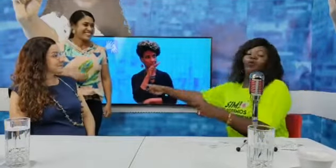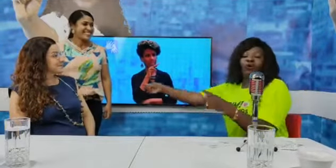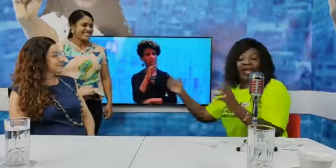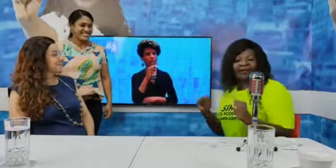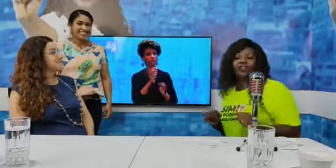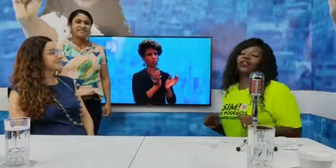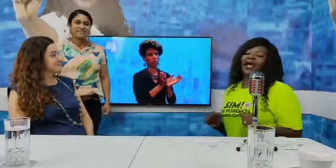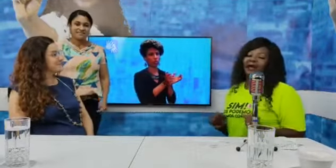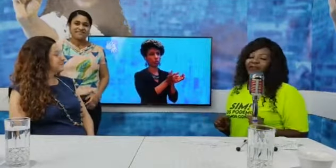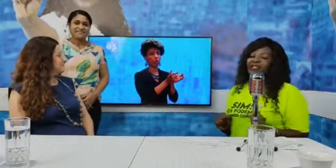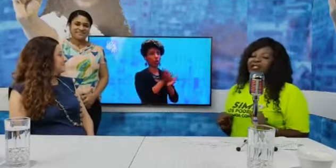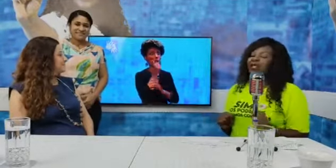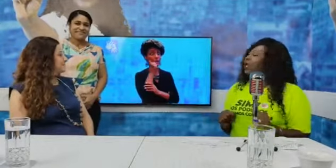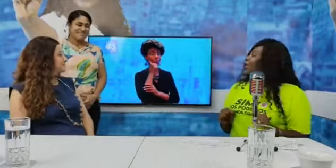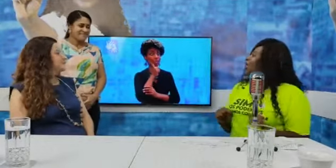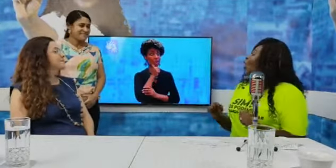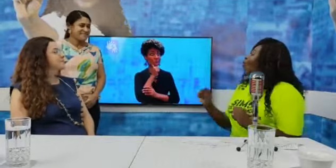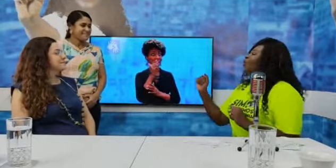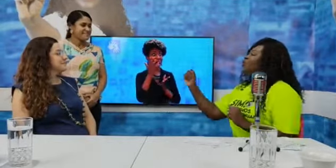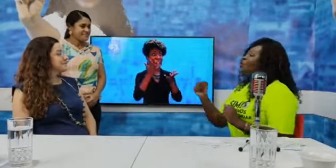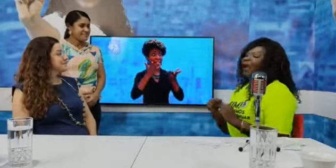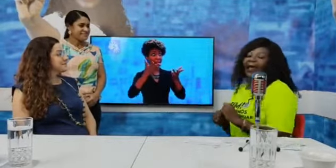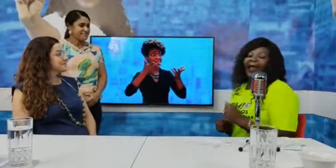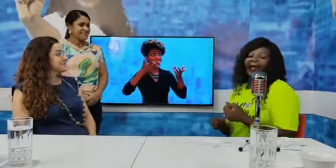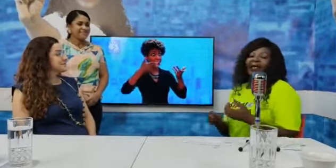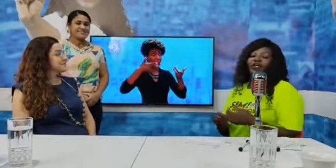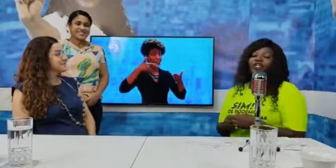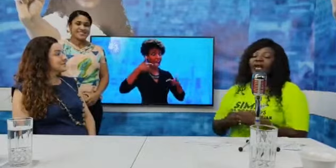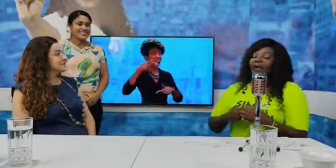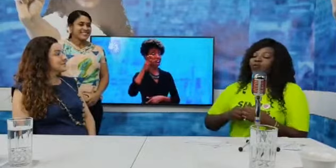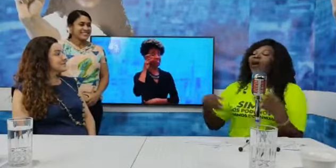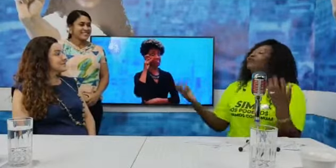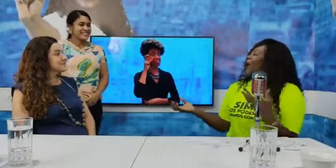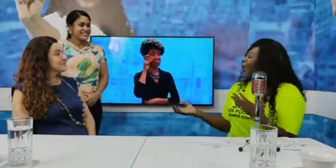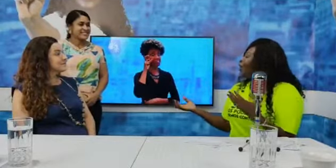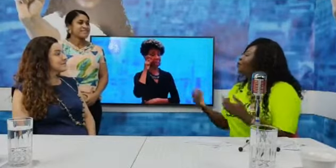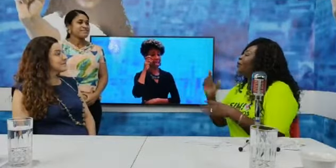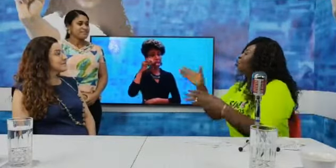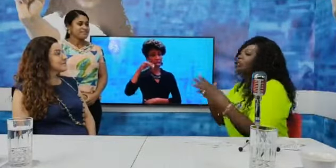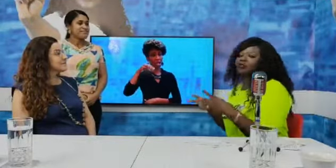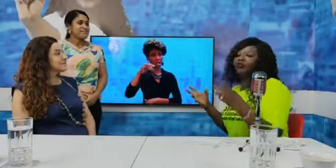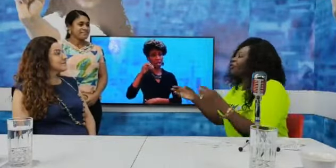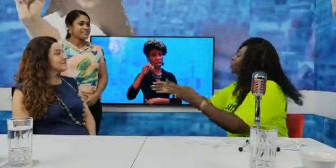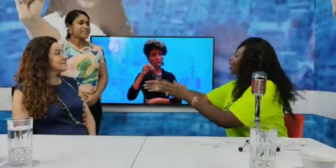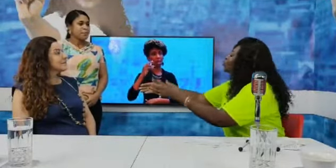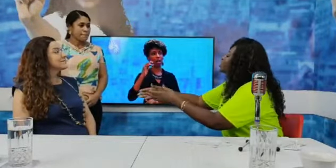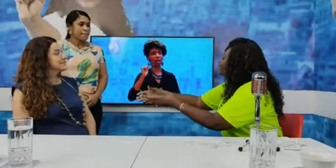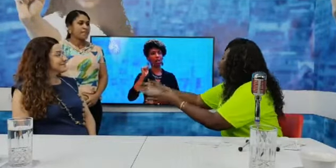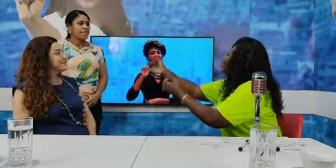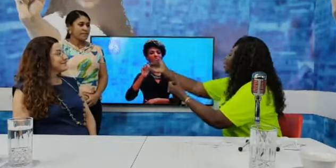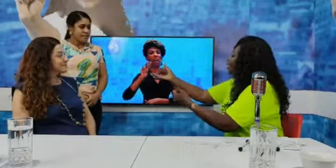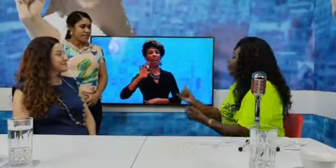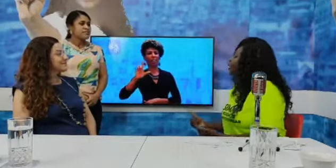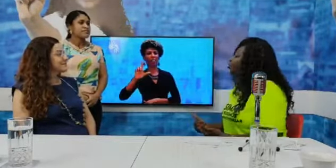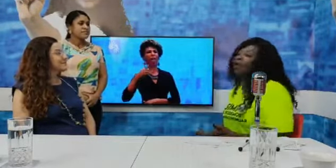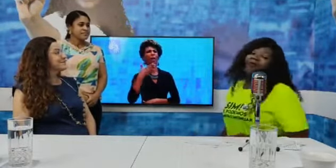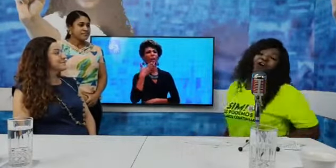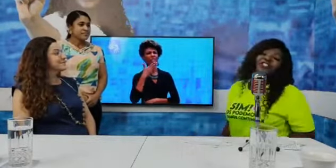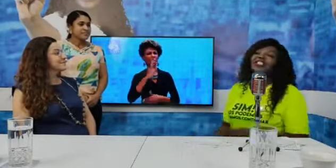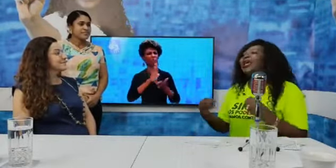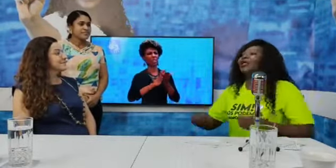grupo Mulheres Notáveis. E eu pedi para ela uma fala e pedi que isso fosse traduzida em